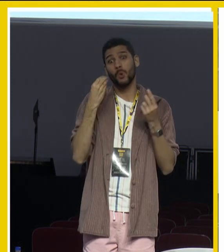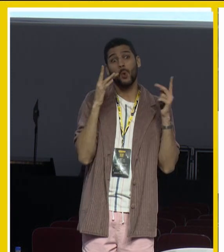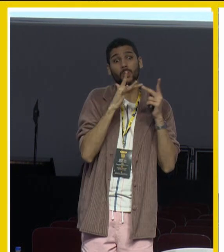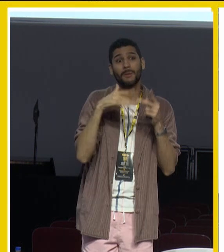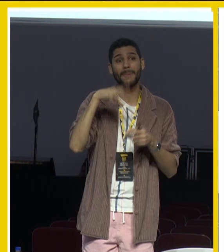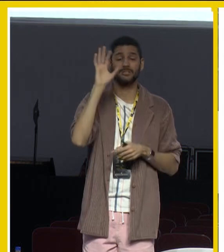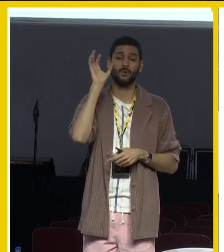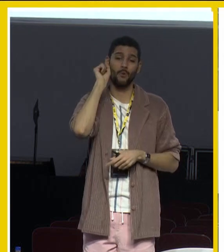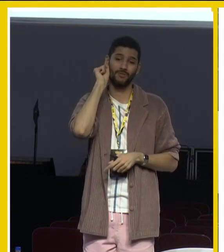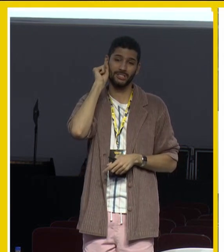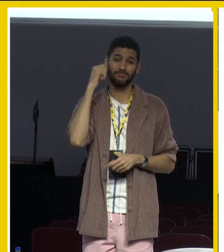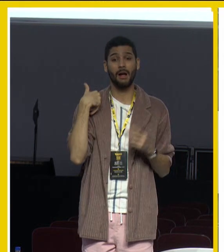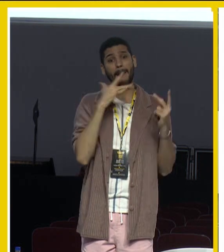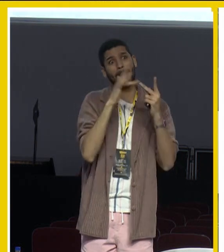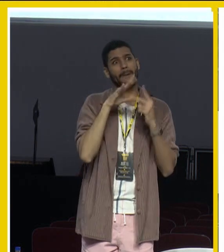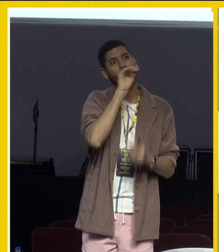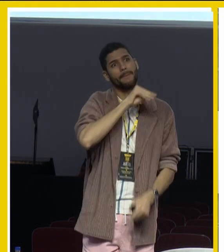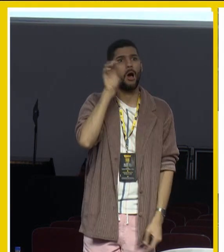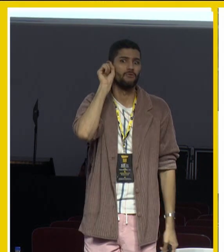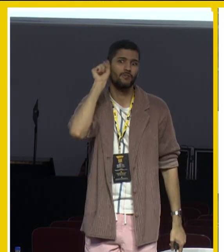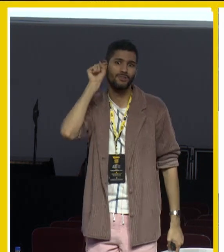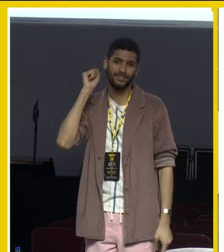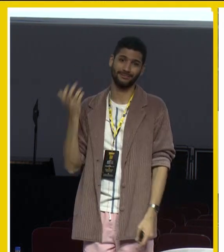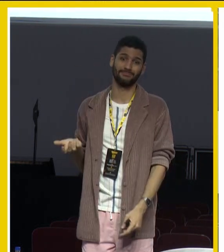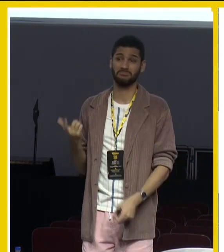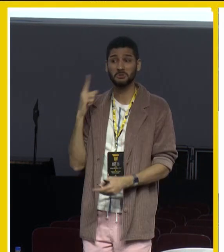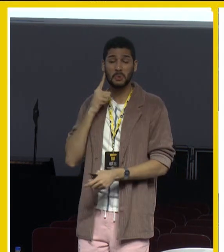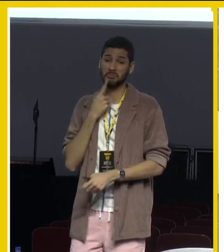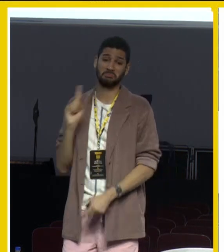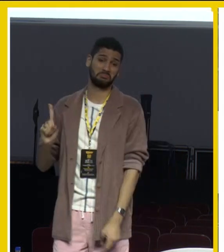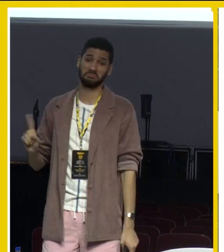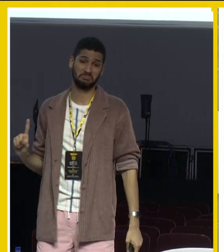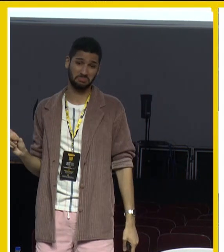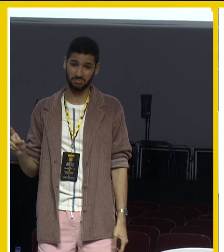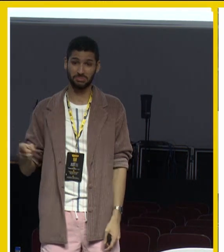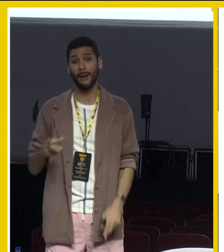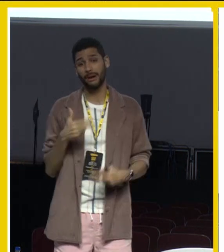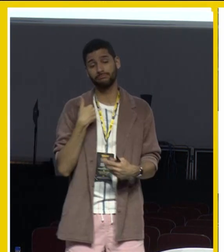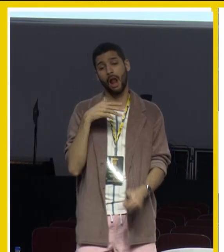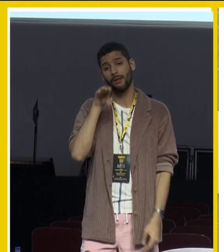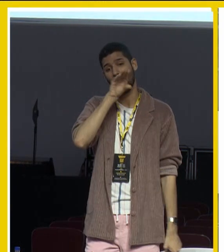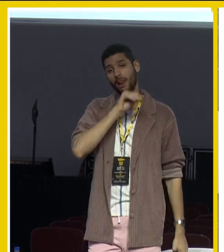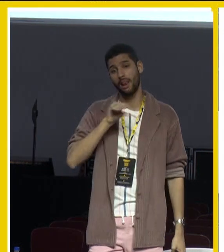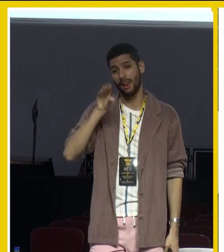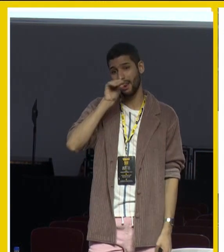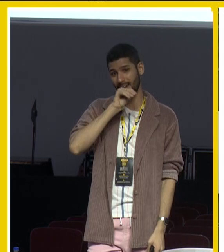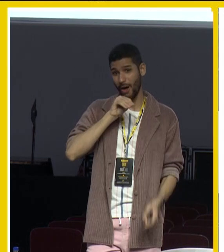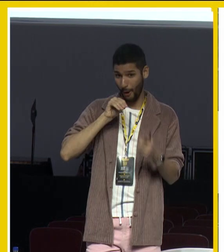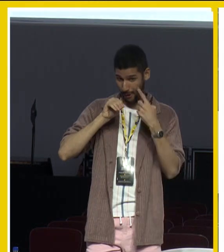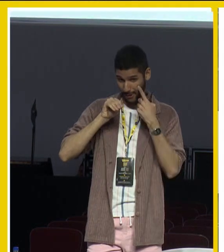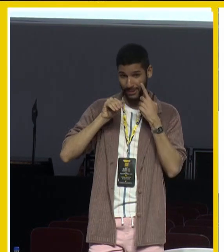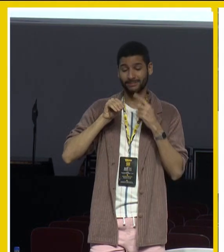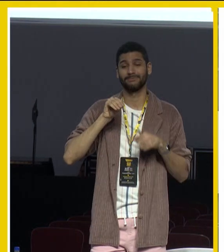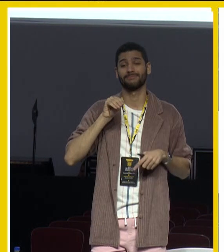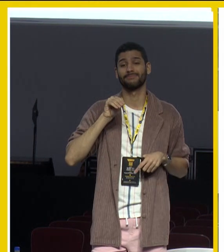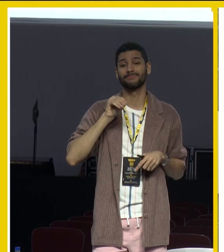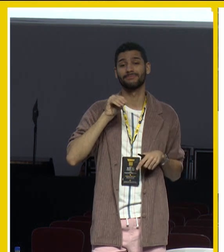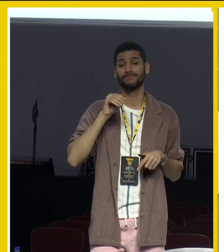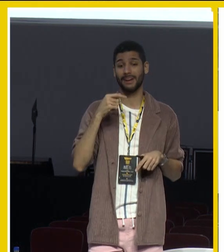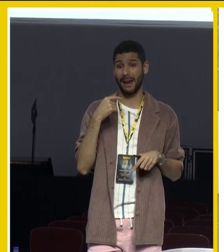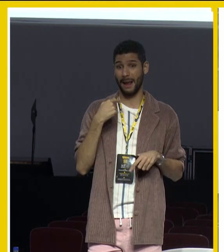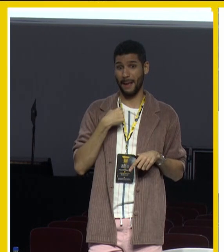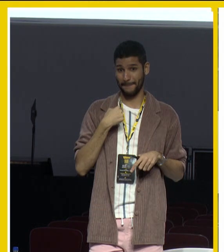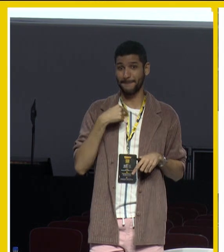orar alisava mais porque eu tinha mais contato com os ouvintes e ouvintes nelson português e eu não tinha muito contato com surdo então eu fazia os